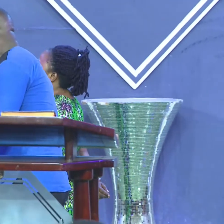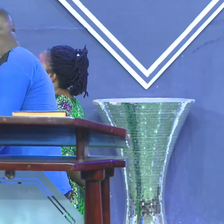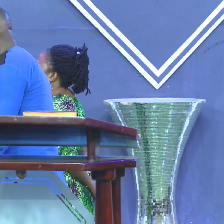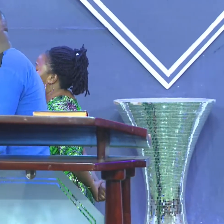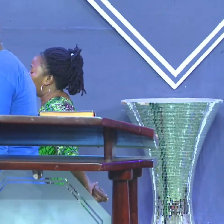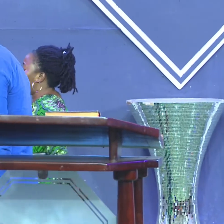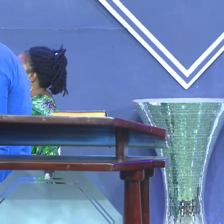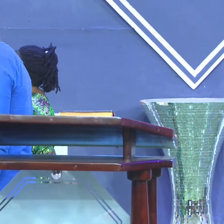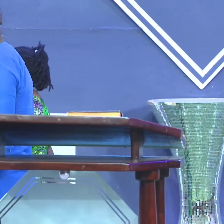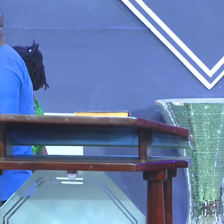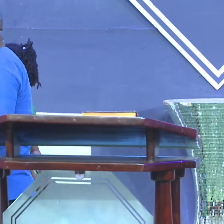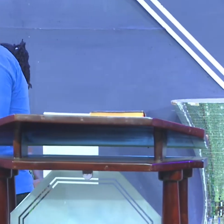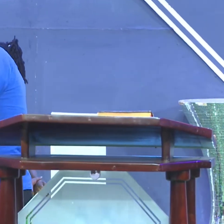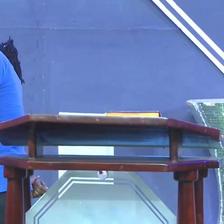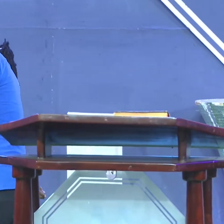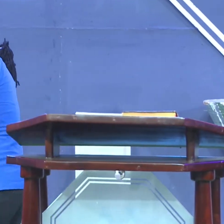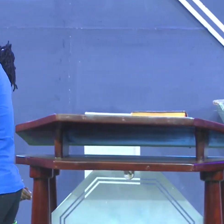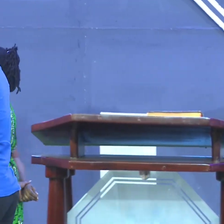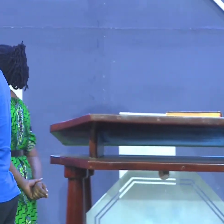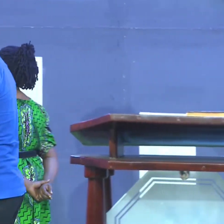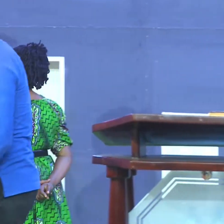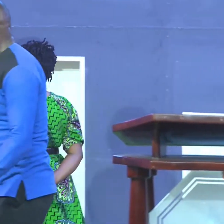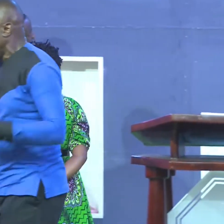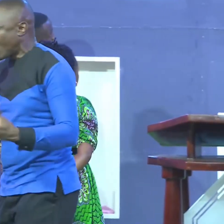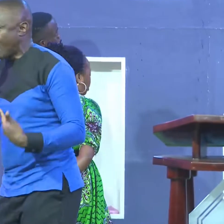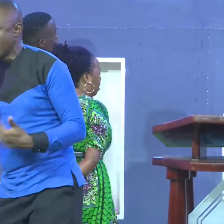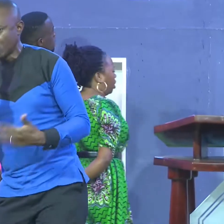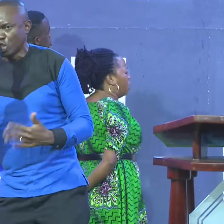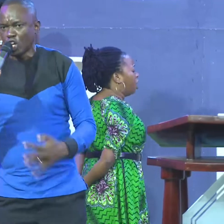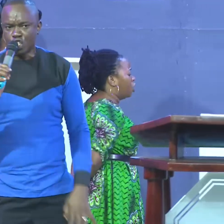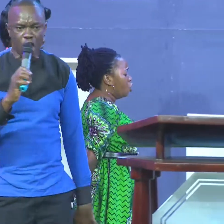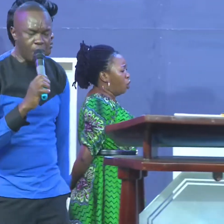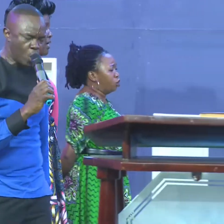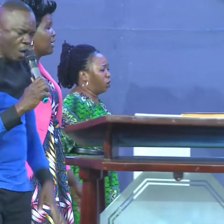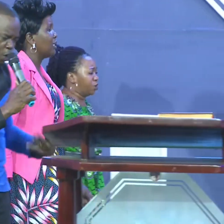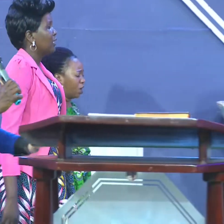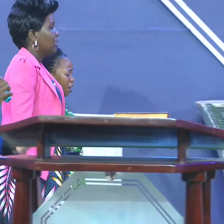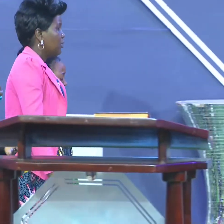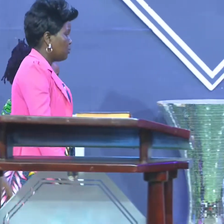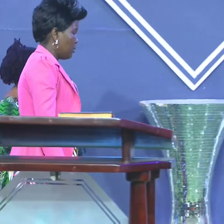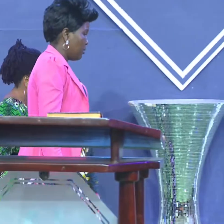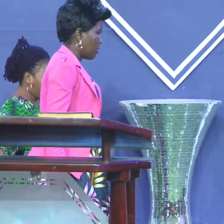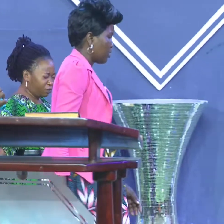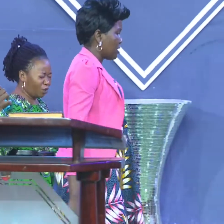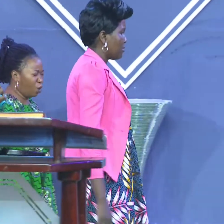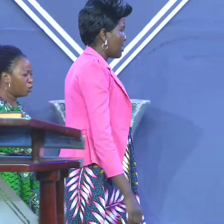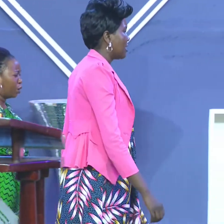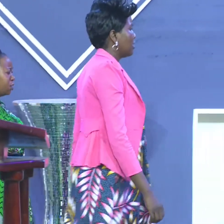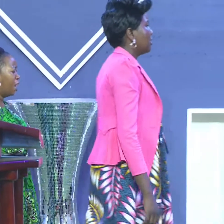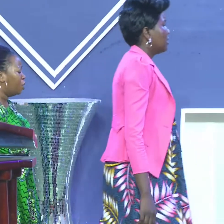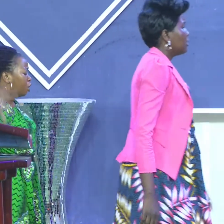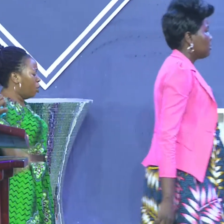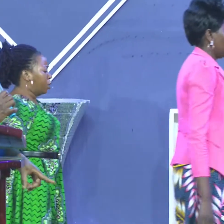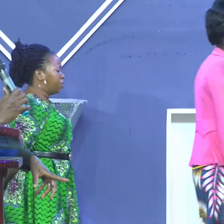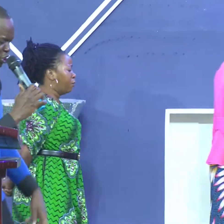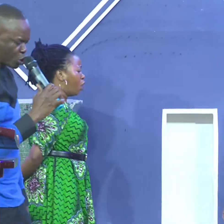or Totolo Sokova Munduade, and what the Somo Salidanwa, Mokamos to Tolo Samo, Molinia Yeso, Kresokabaka,